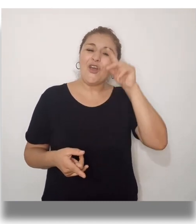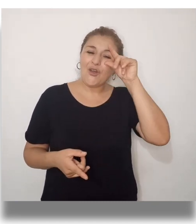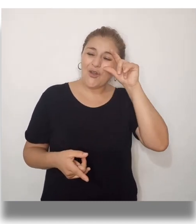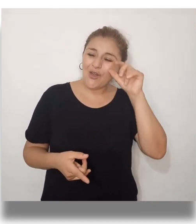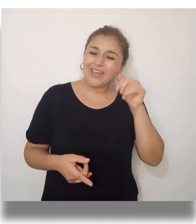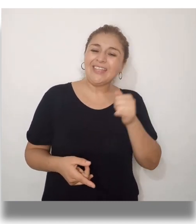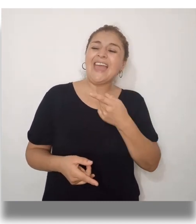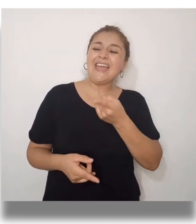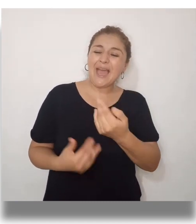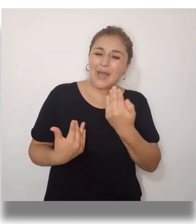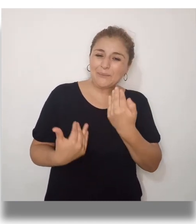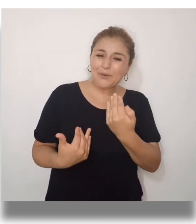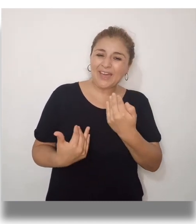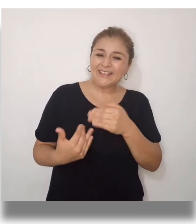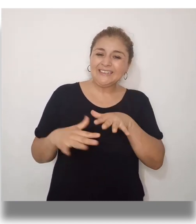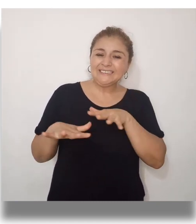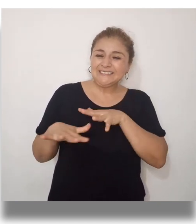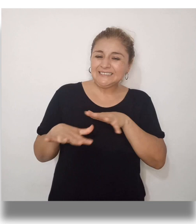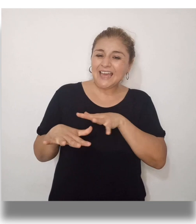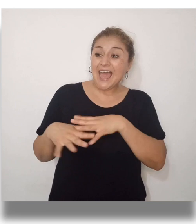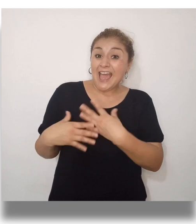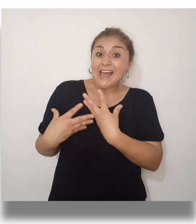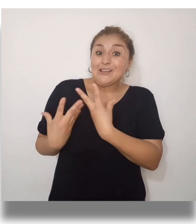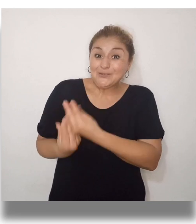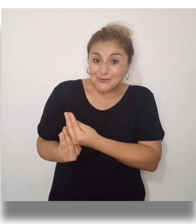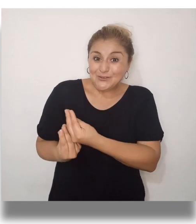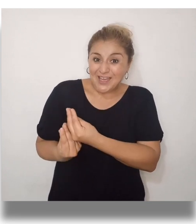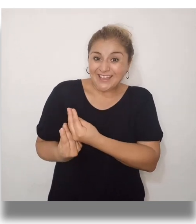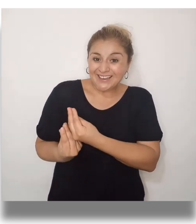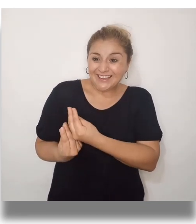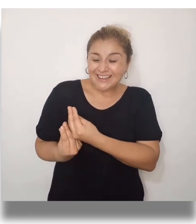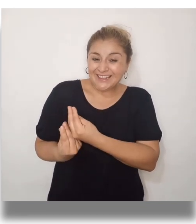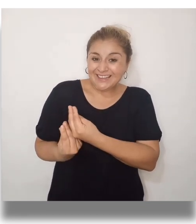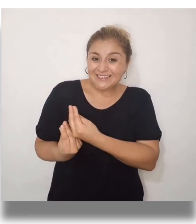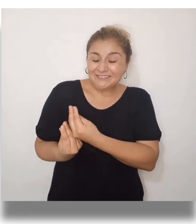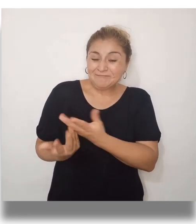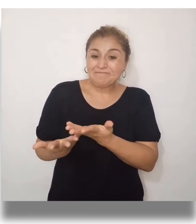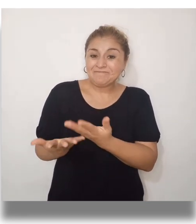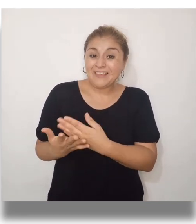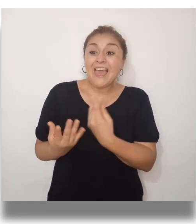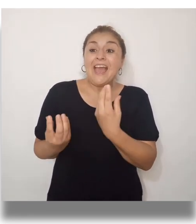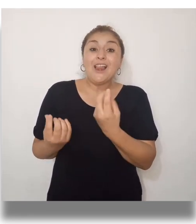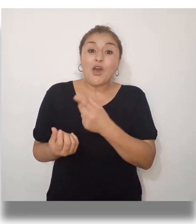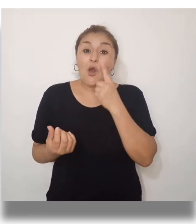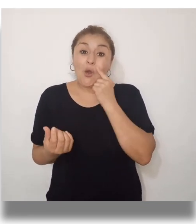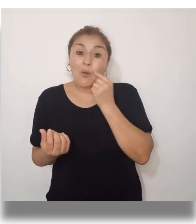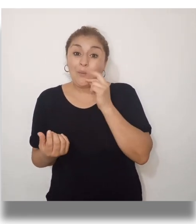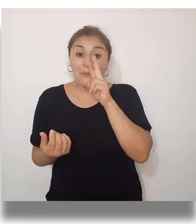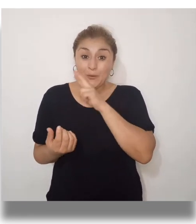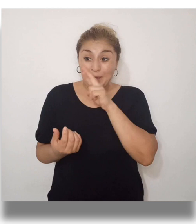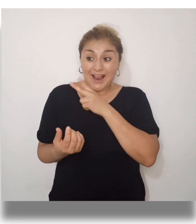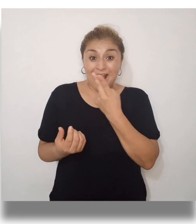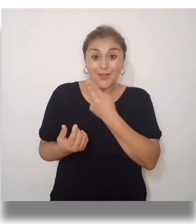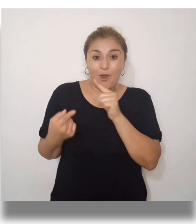a la altura de las circunstancias para que con el hombre se complementen mutuamente